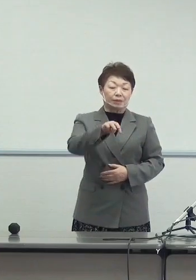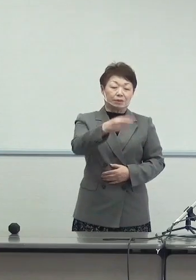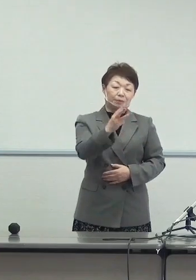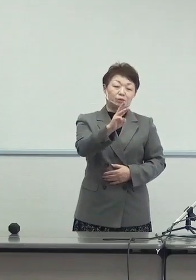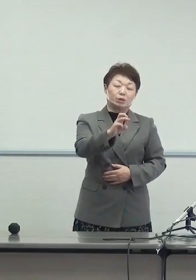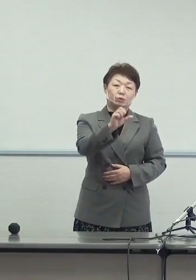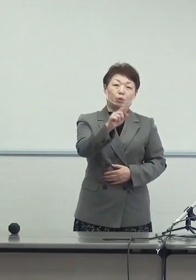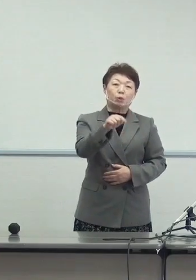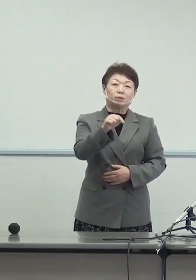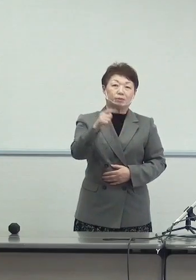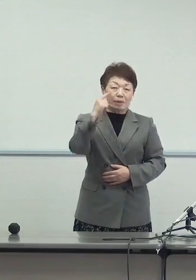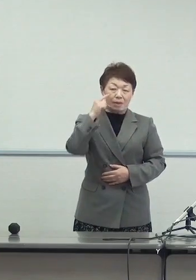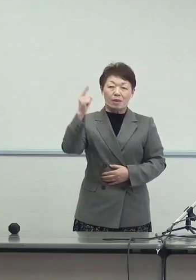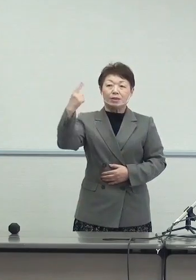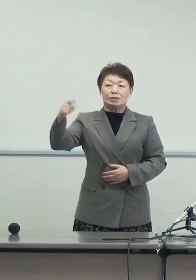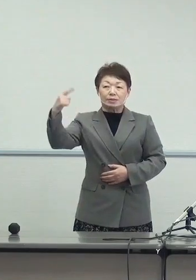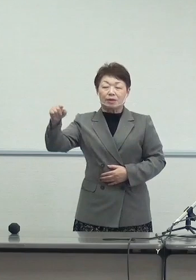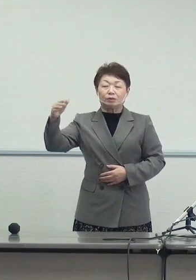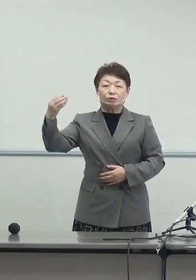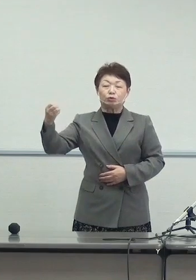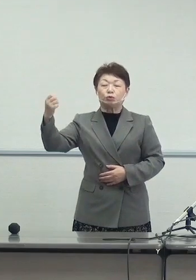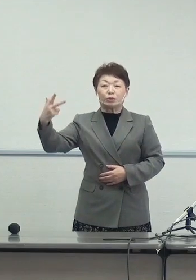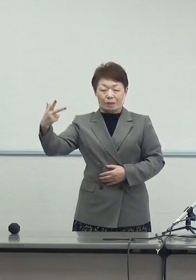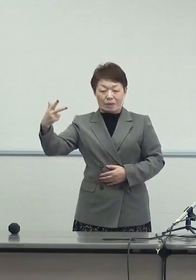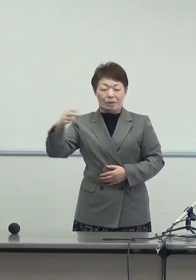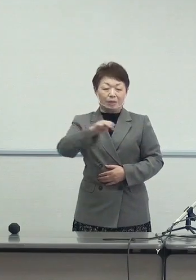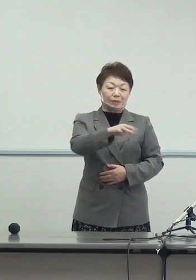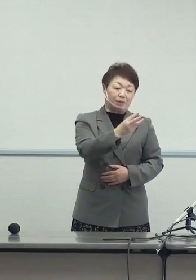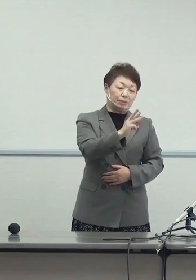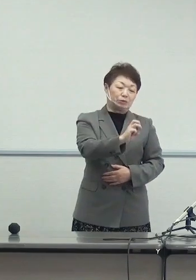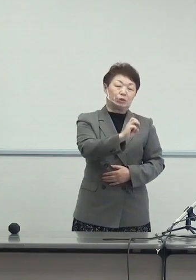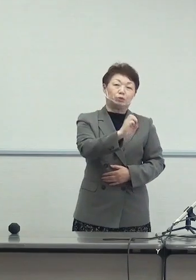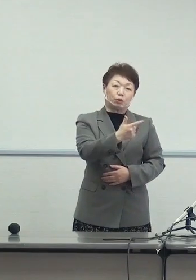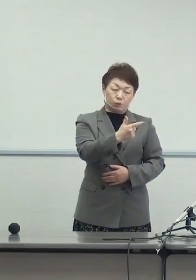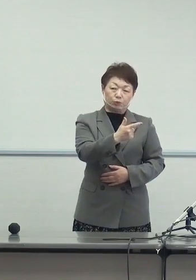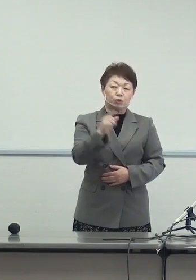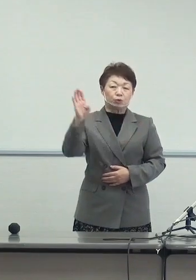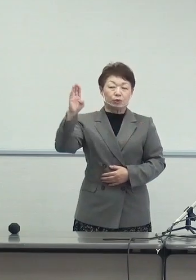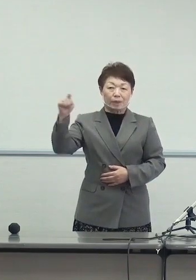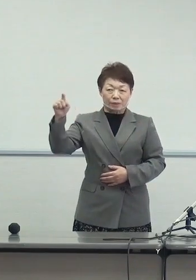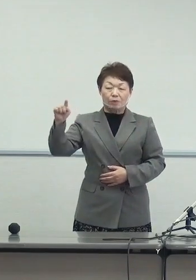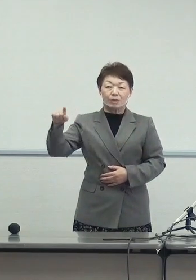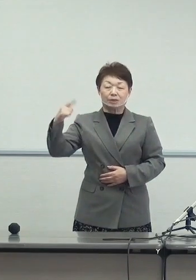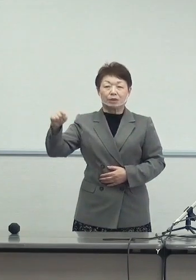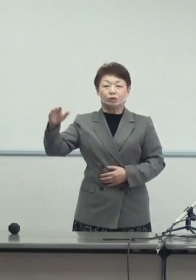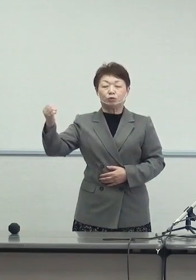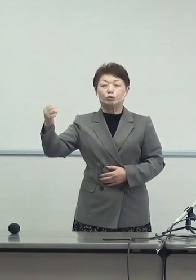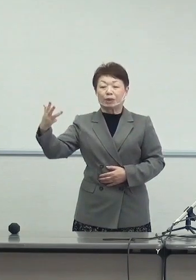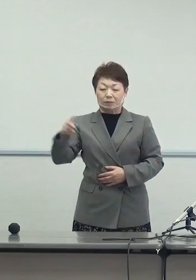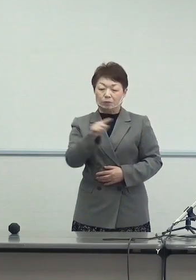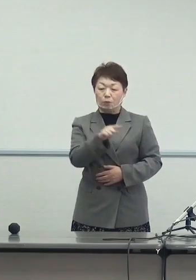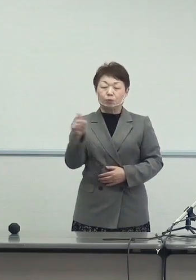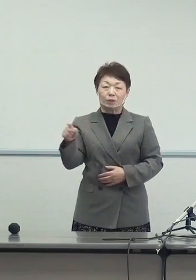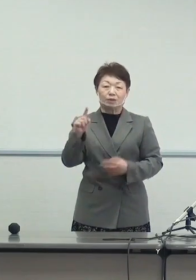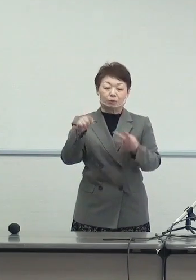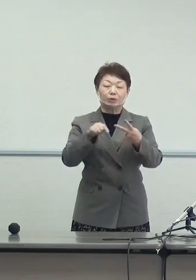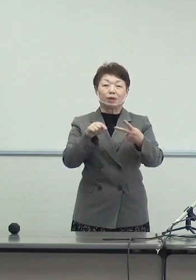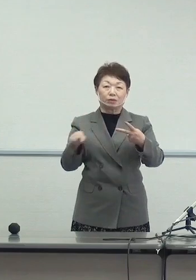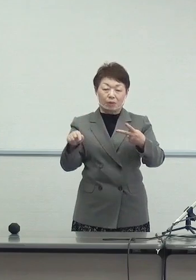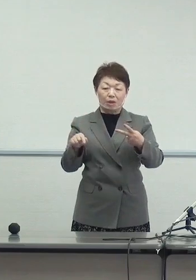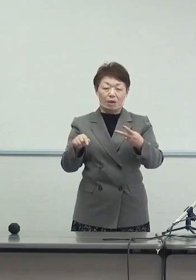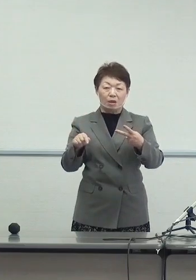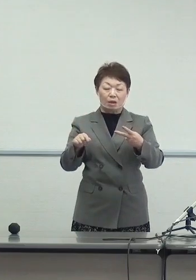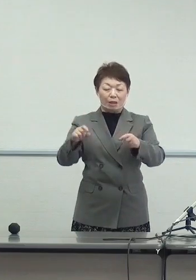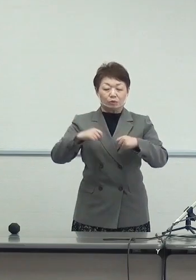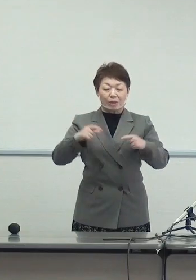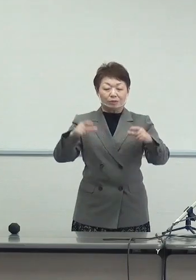335例目県1097例目と336例目県1098例目このお二方について本日クラス